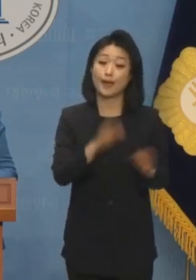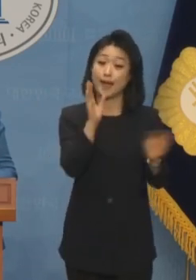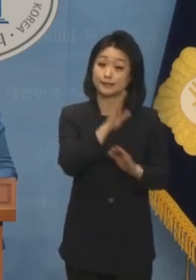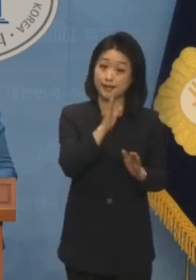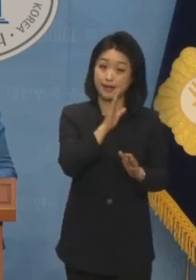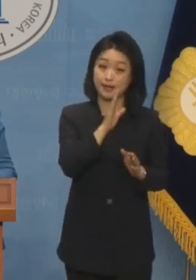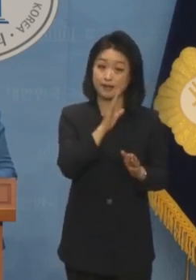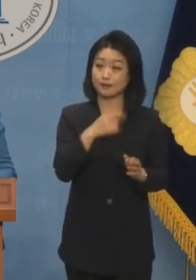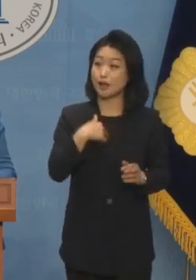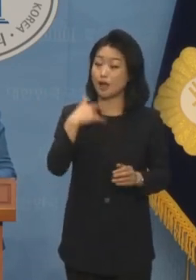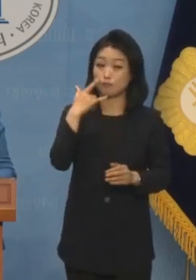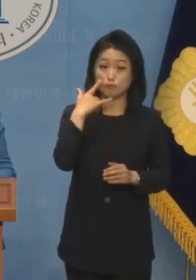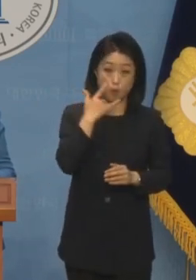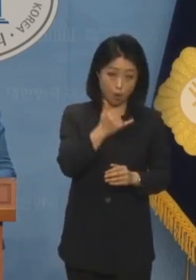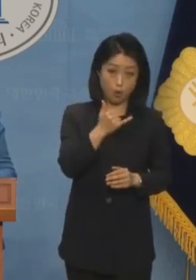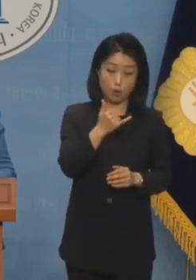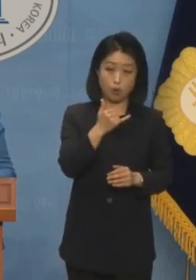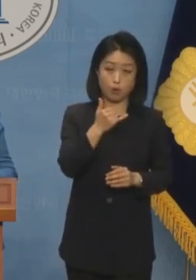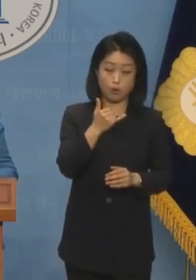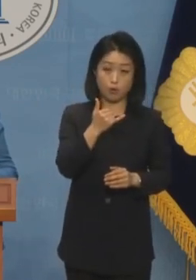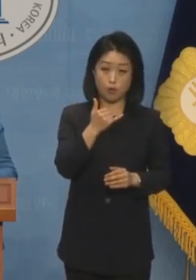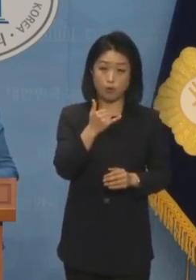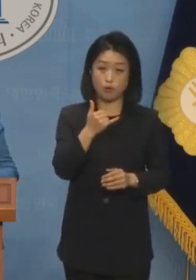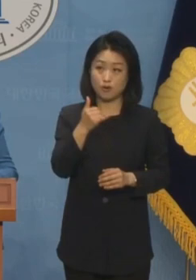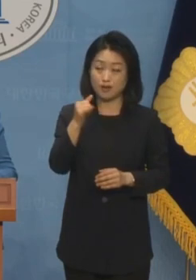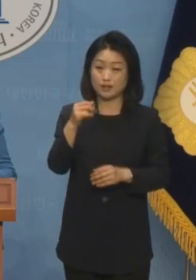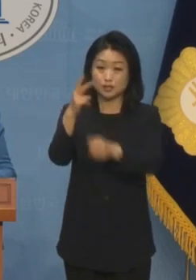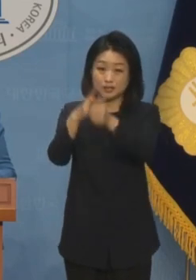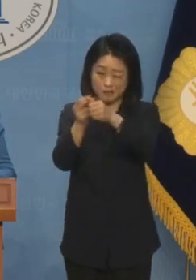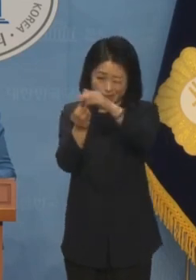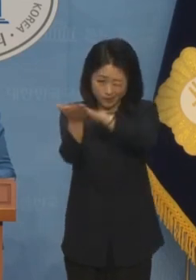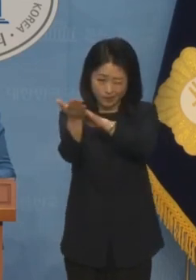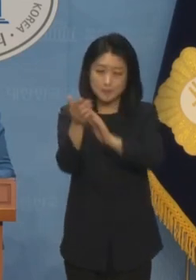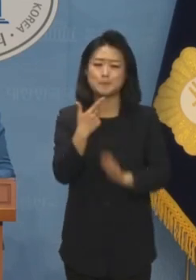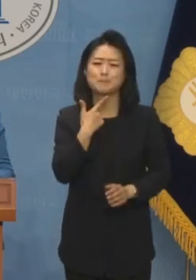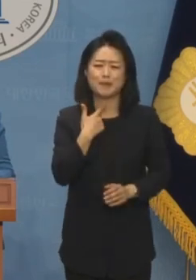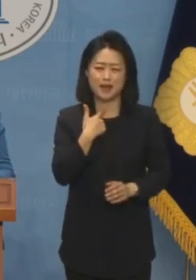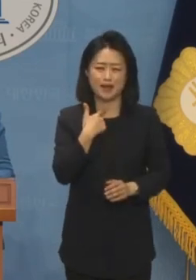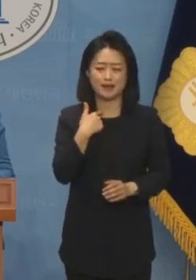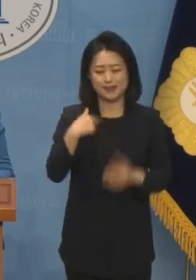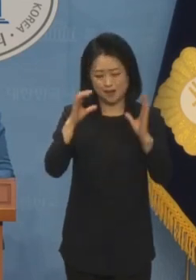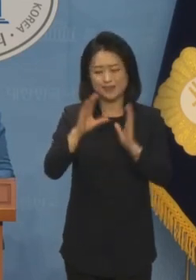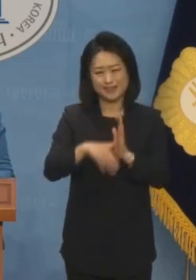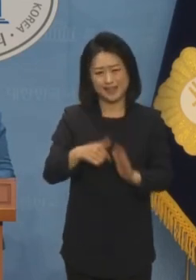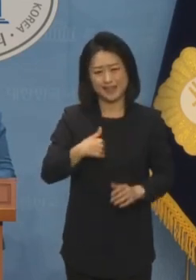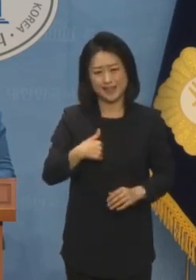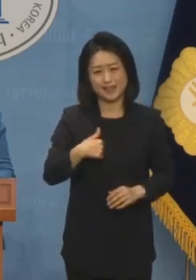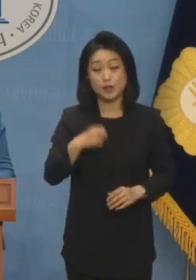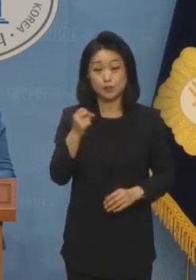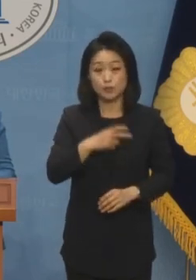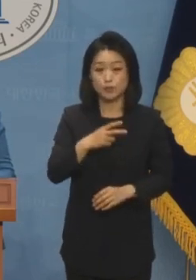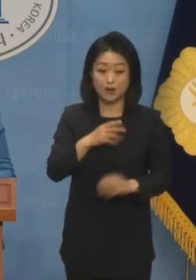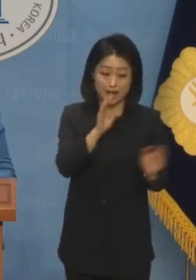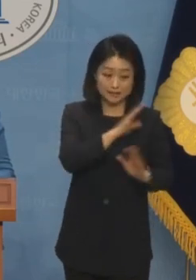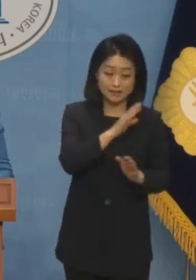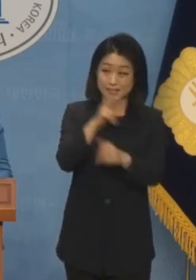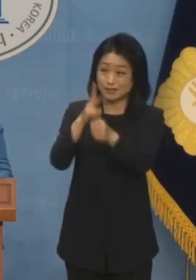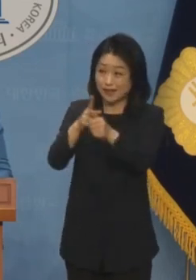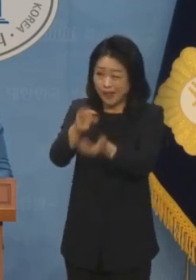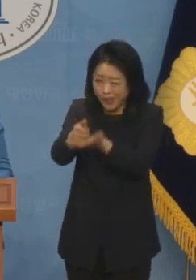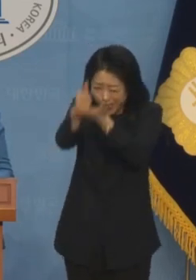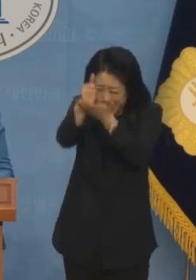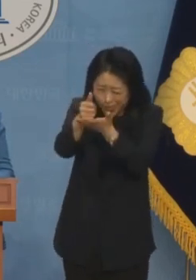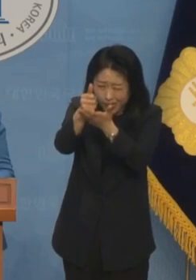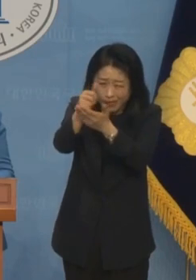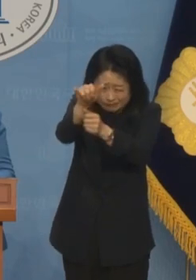학생들은, 내 학부모님들은 선생님들께 촌지를 줘야 했습니다. 그리고 학생들이 선생님 수발까지